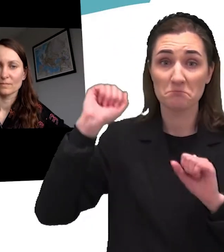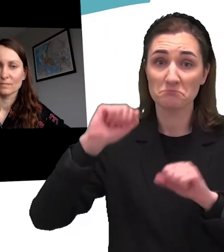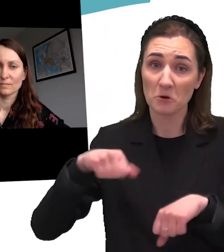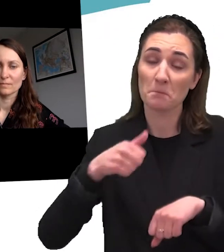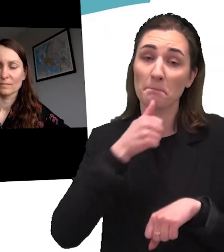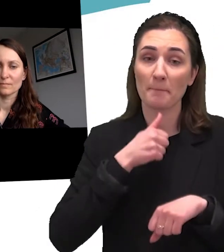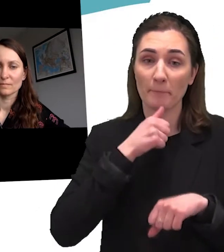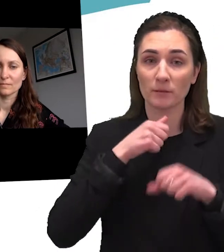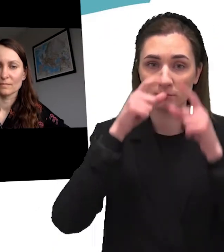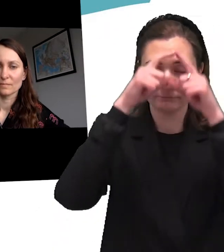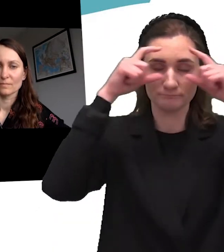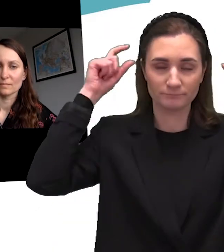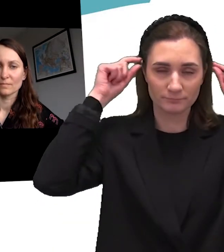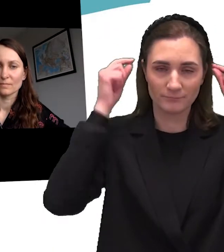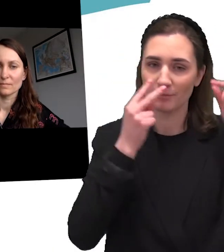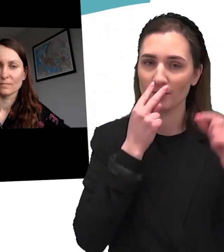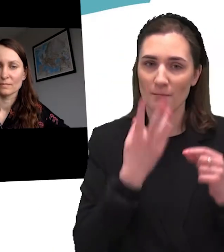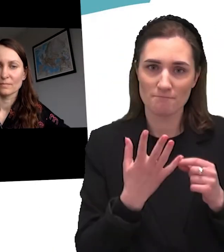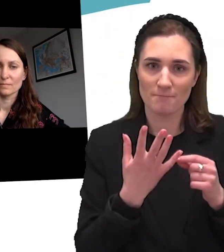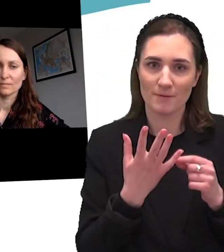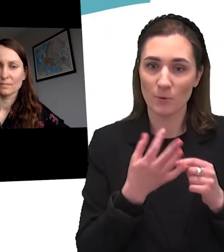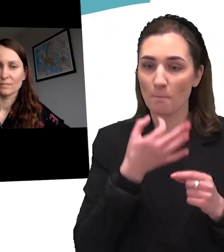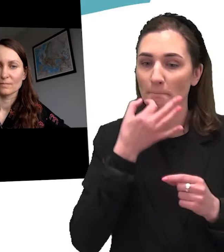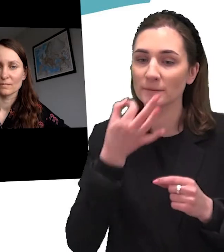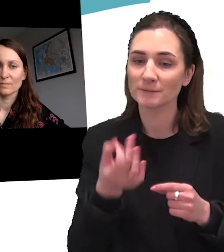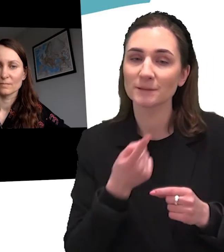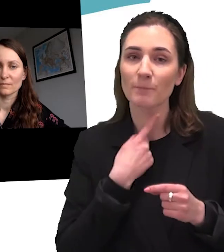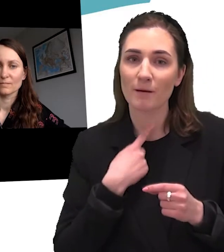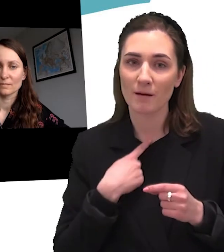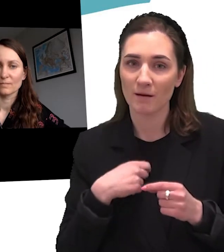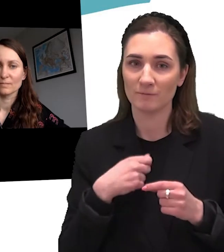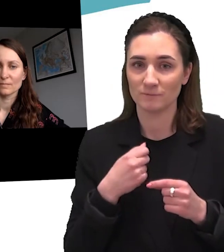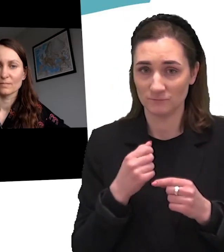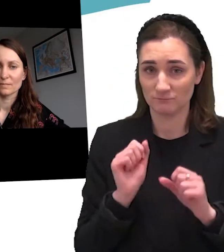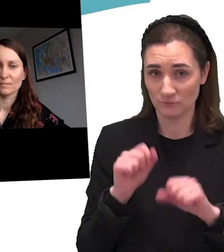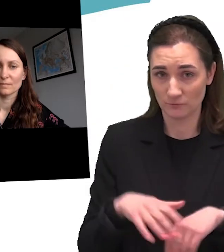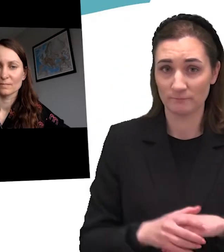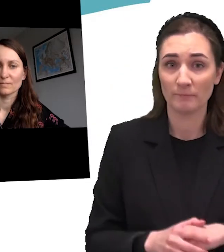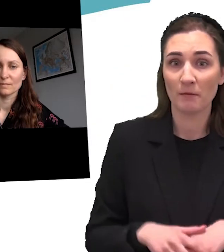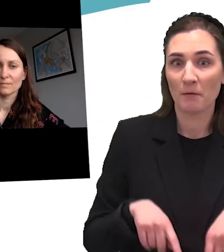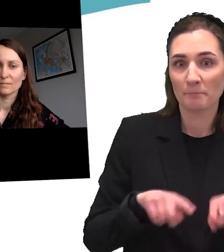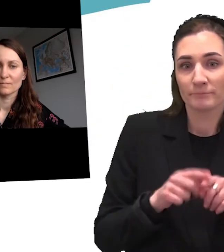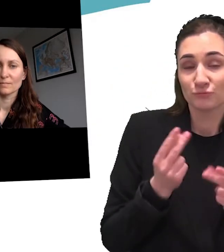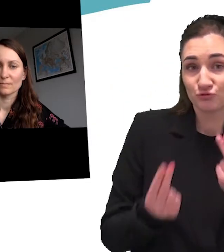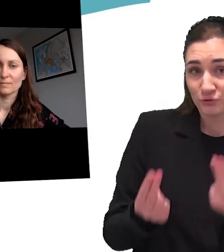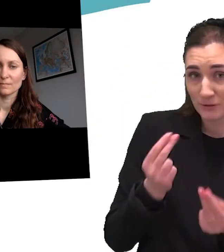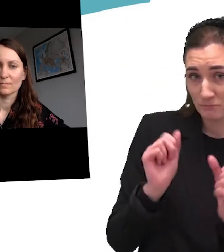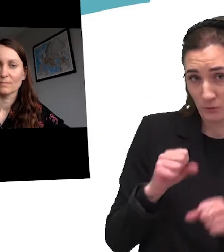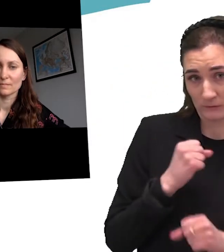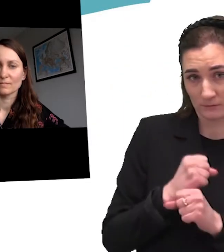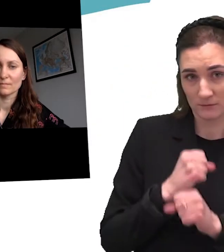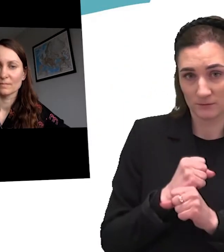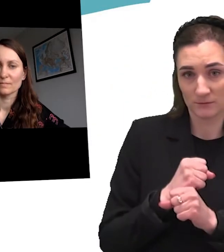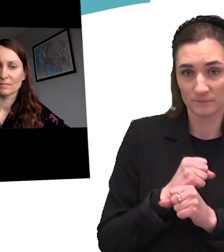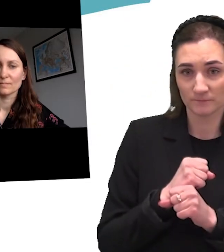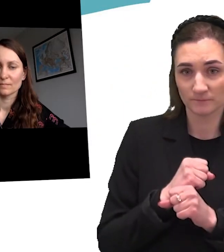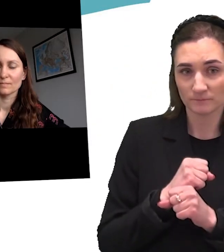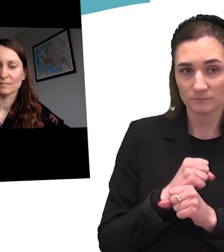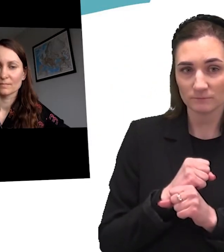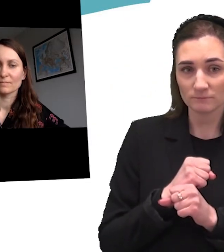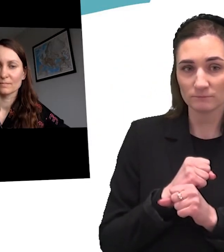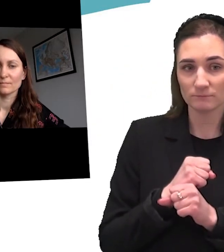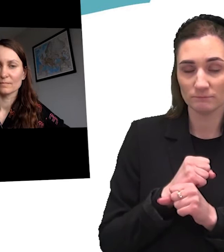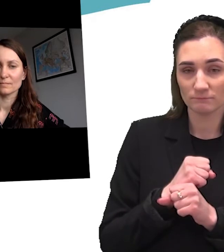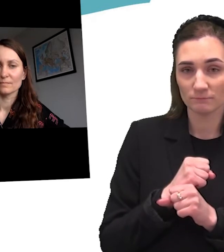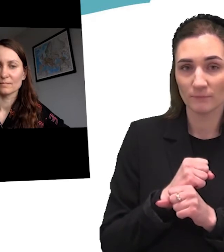Taip, suaugusiam galim bandyti akis užrišti, jie turėtų atspėti, kas tai yra. Nu, galima puikiausią pramogą iš to